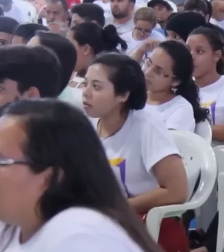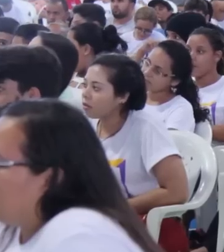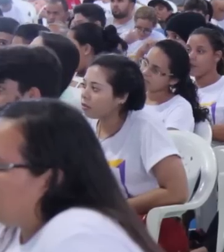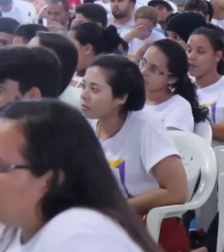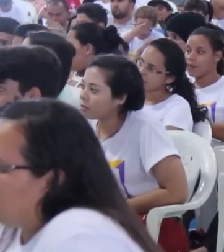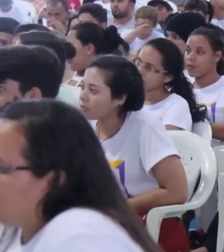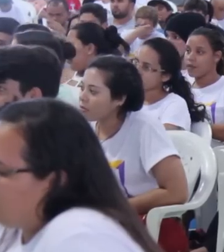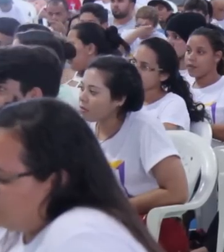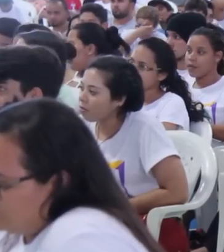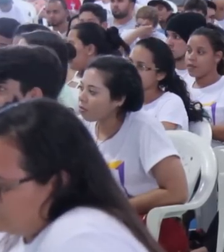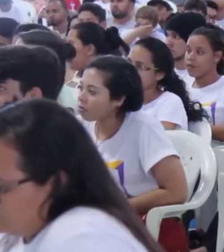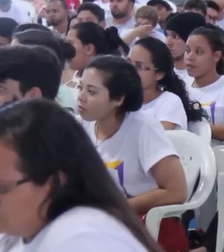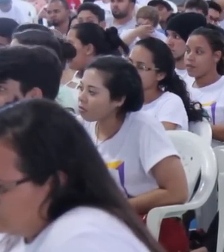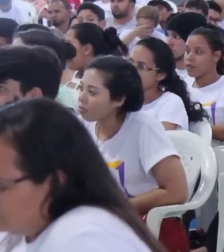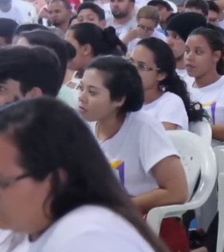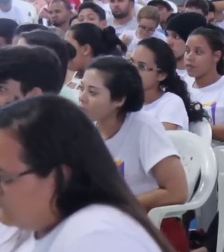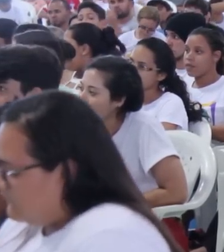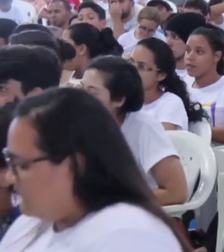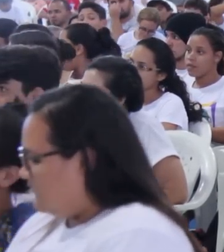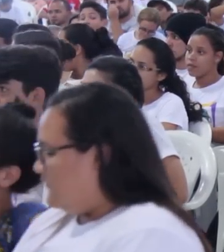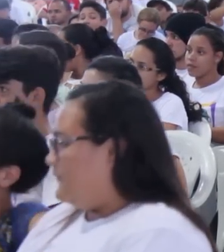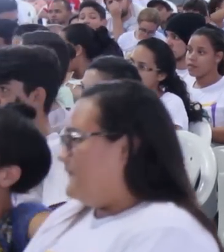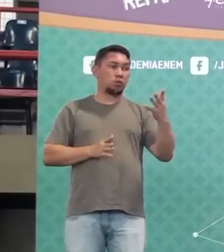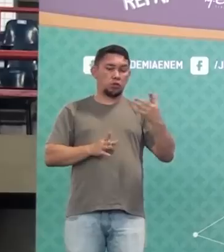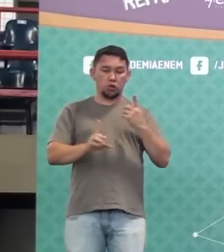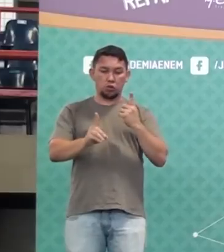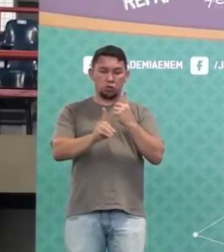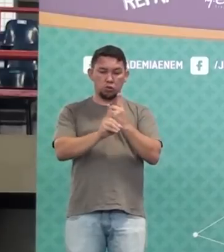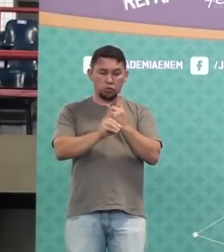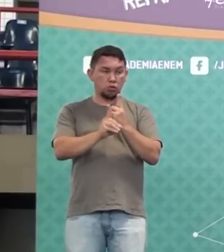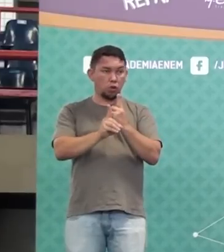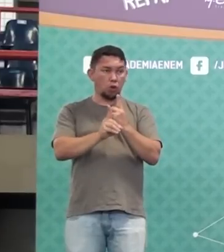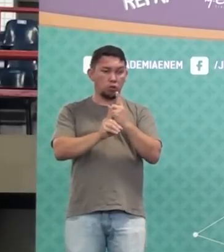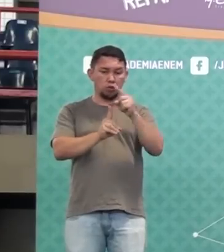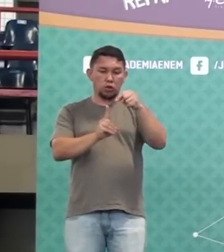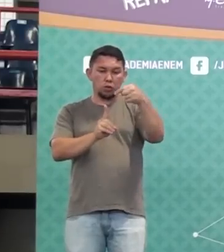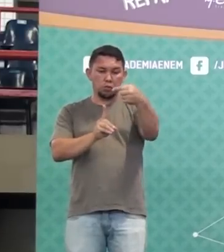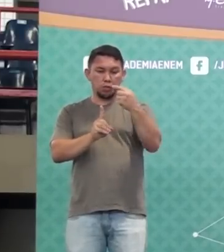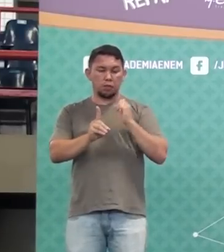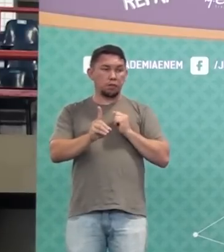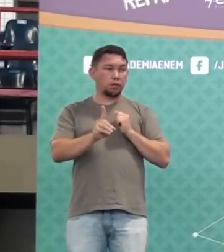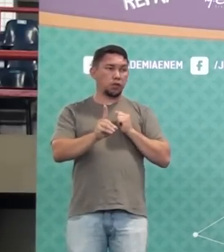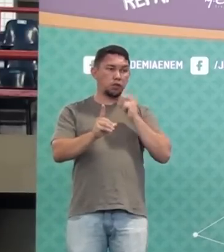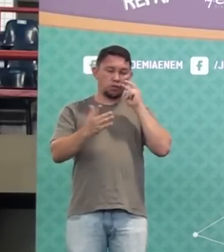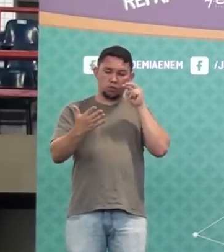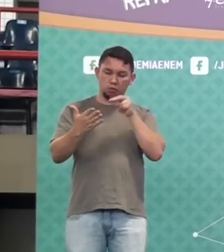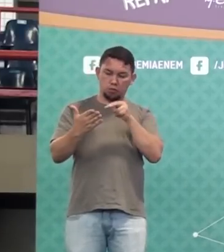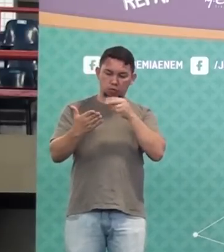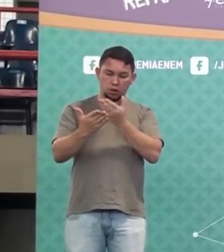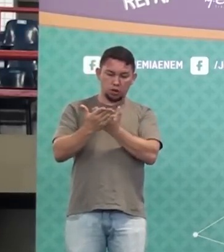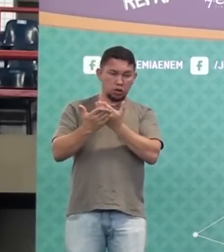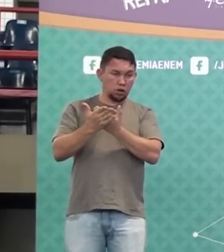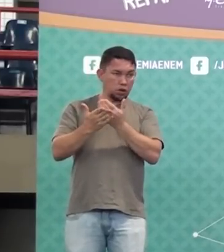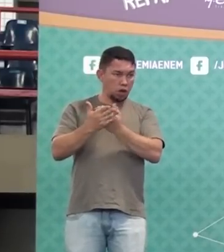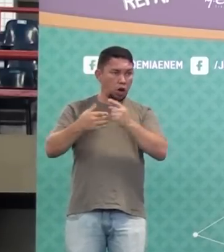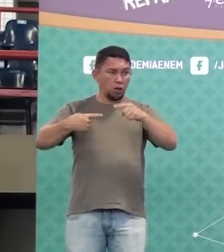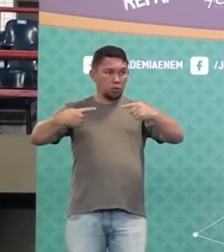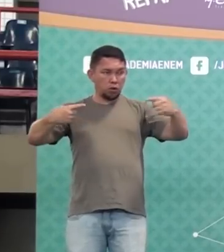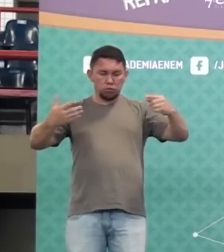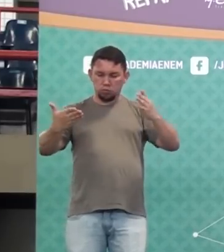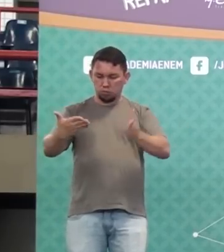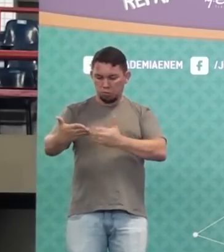atento. Eu gostaria que após esse encontro vocês dessem uma olhada na aula em si, na